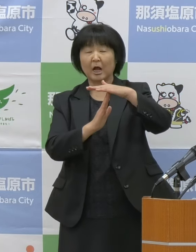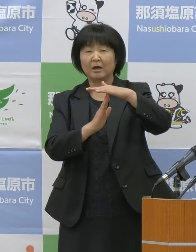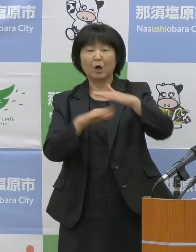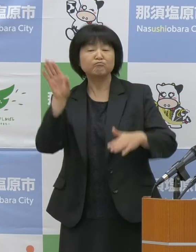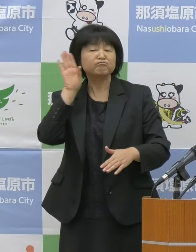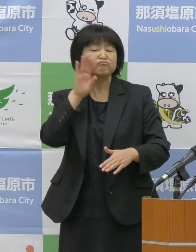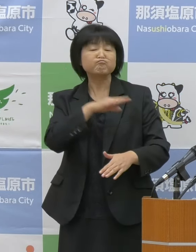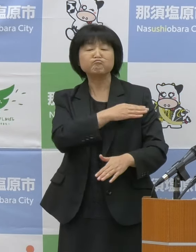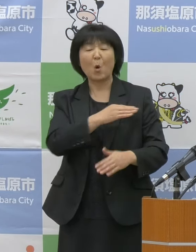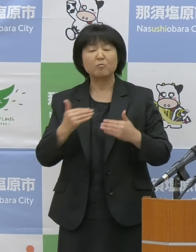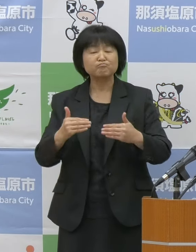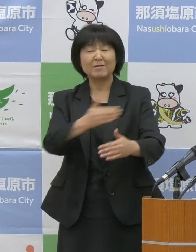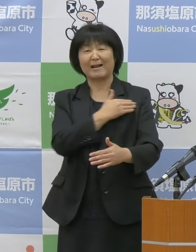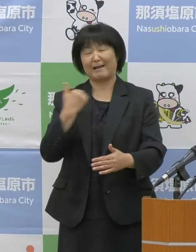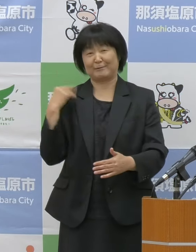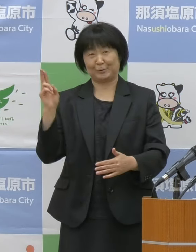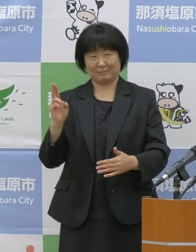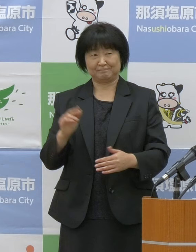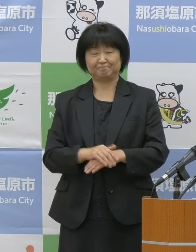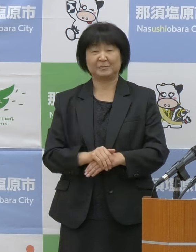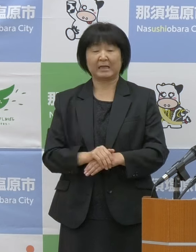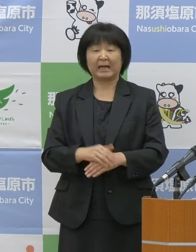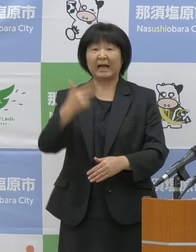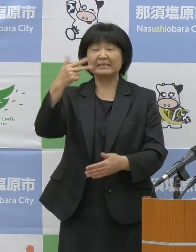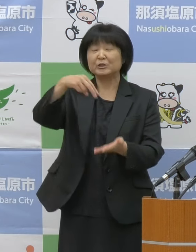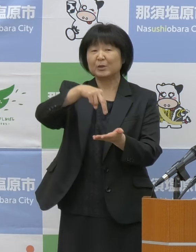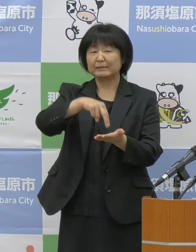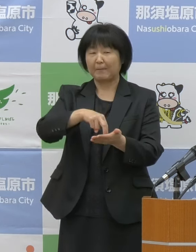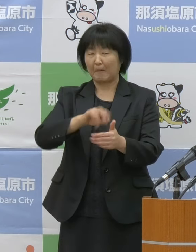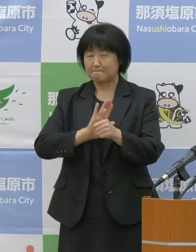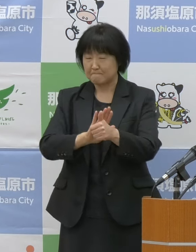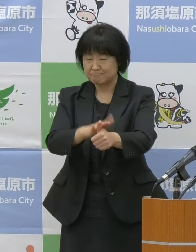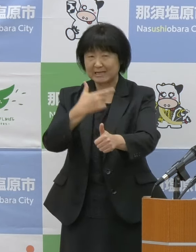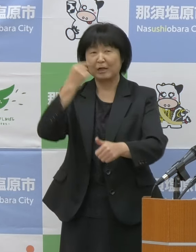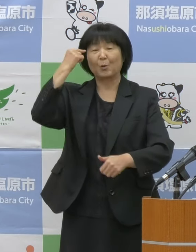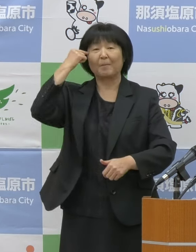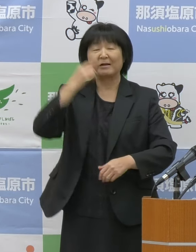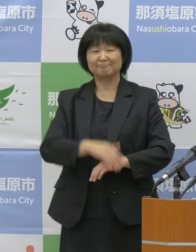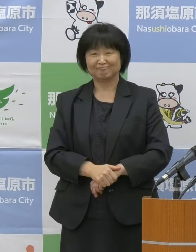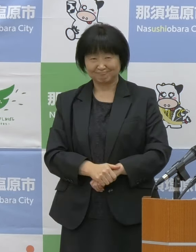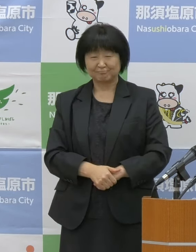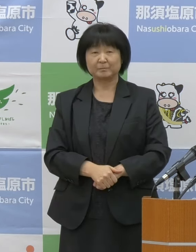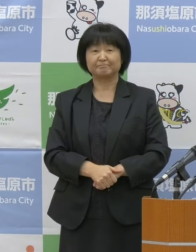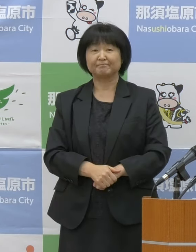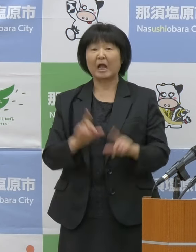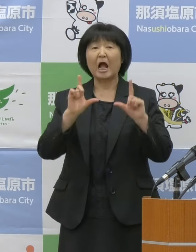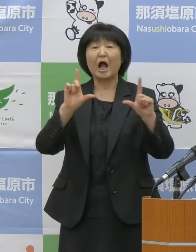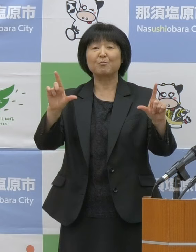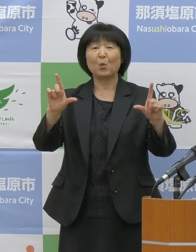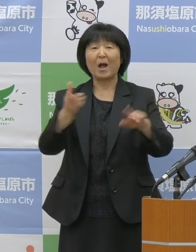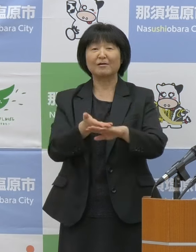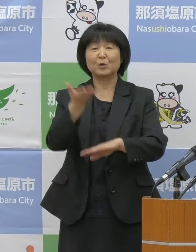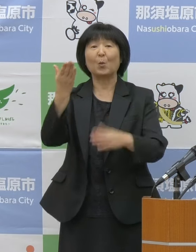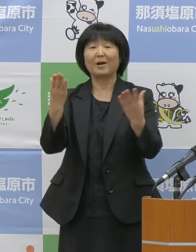くできるように、市としてもこれからも尽力をしてまいりたいというふうに考えております。発表事項は以上